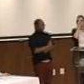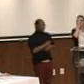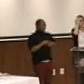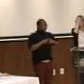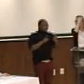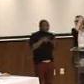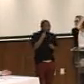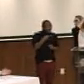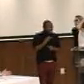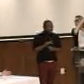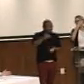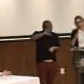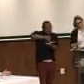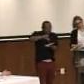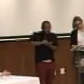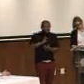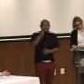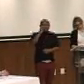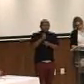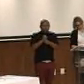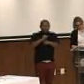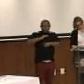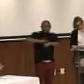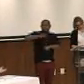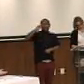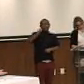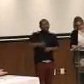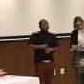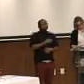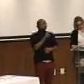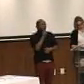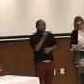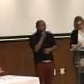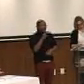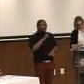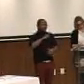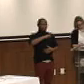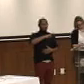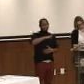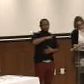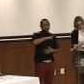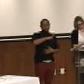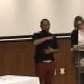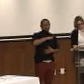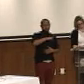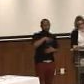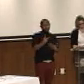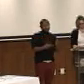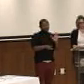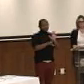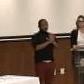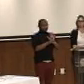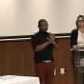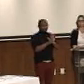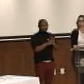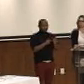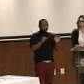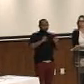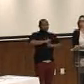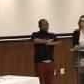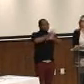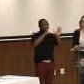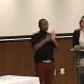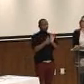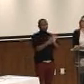de 5 anos deverão ter. Aí é um ordenamento jurídico. A lei determina que todos os campi têm.